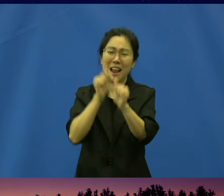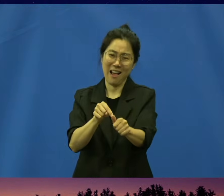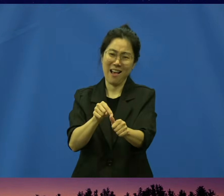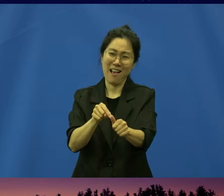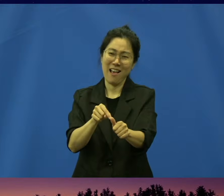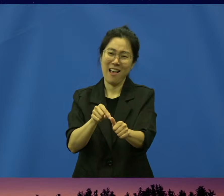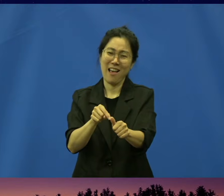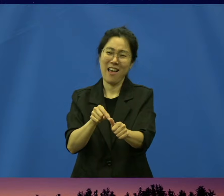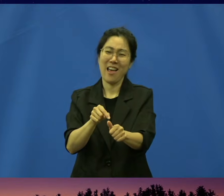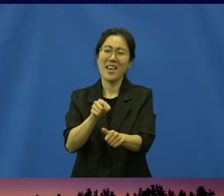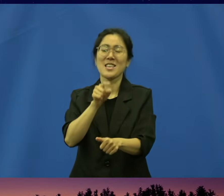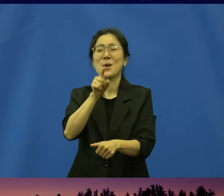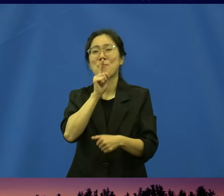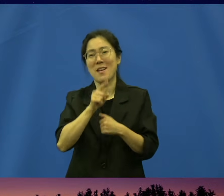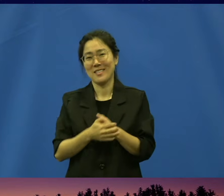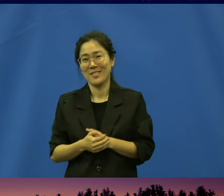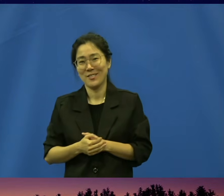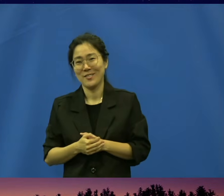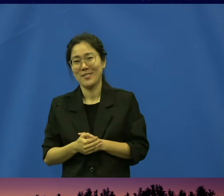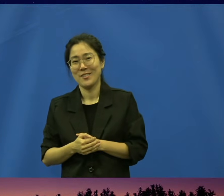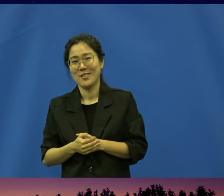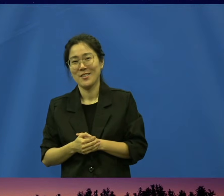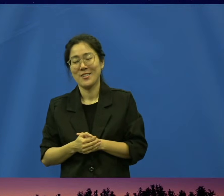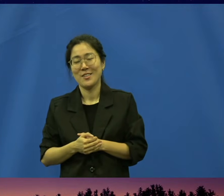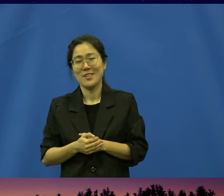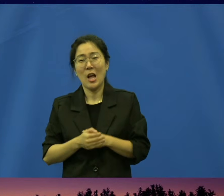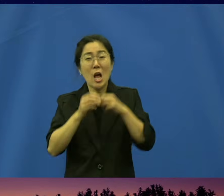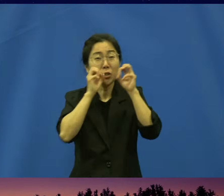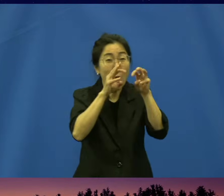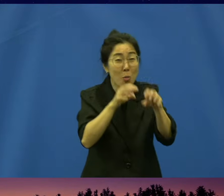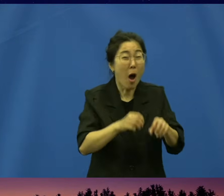여러분 성도들끼리는 서로 사랑하고 연합하십시오.